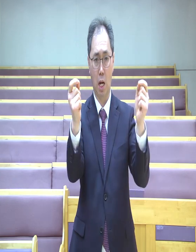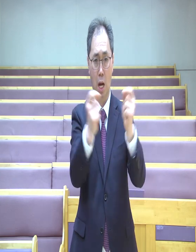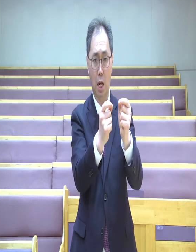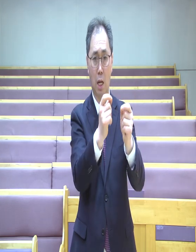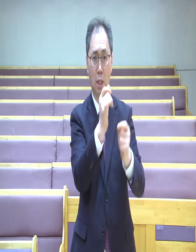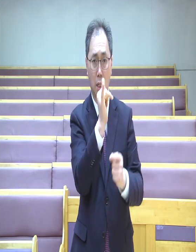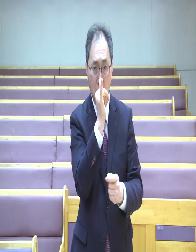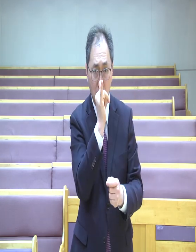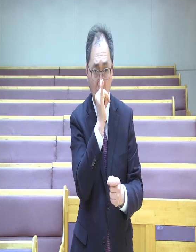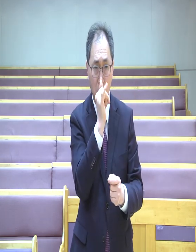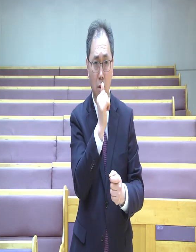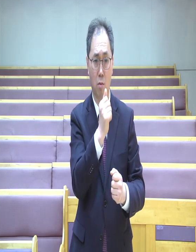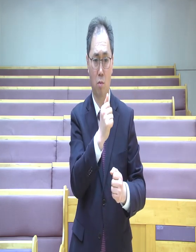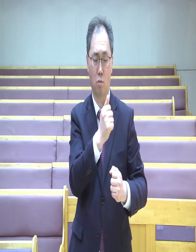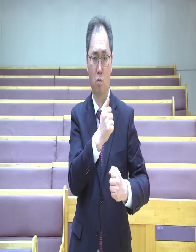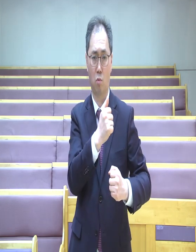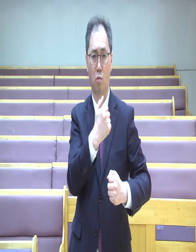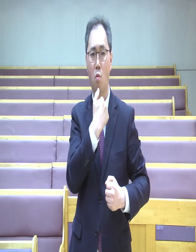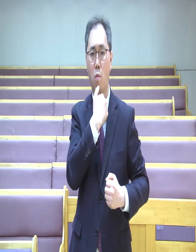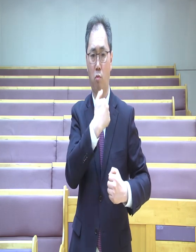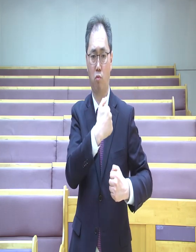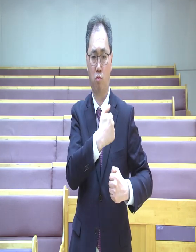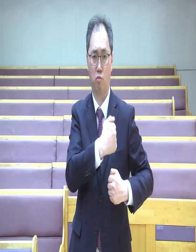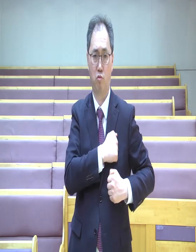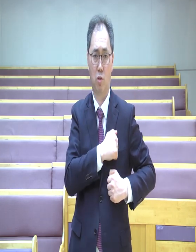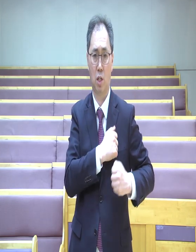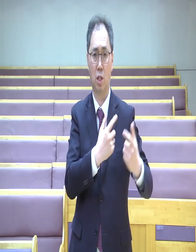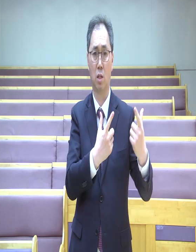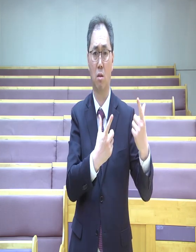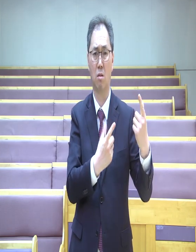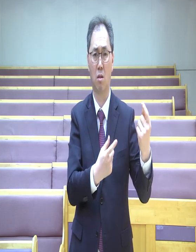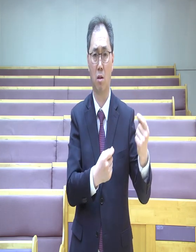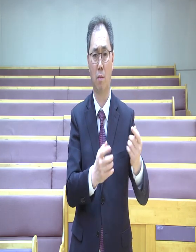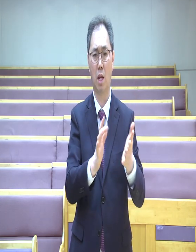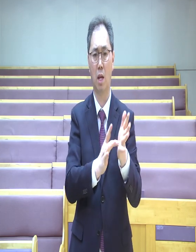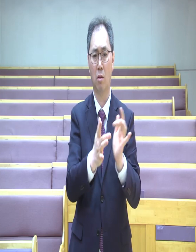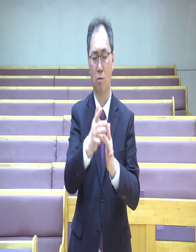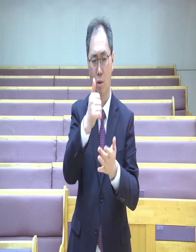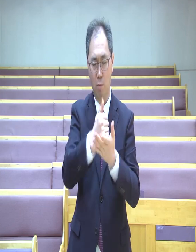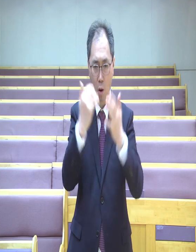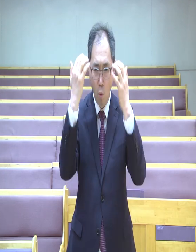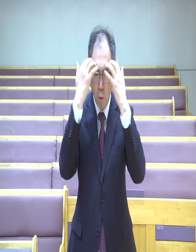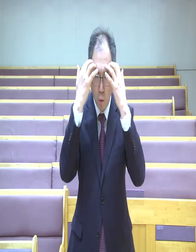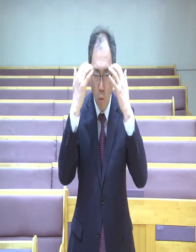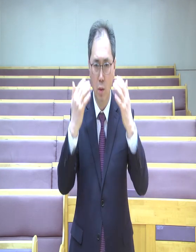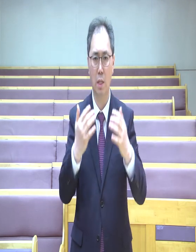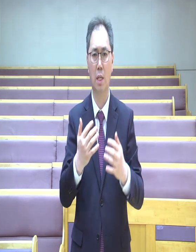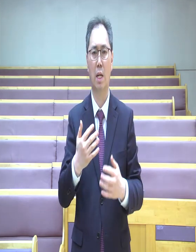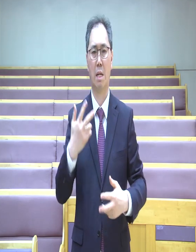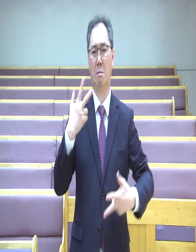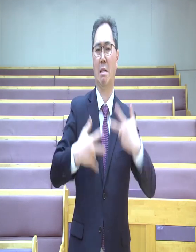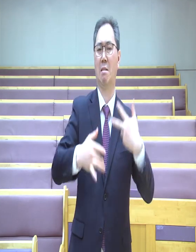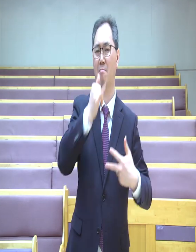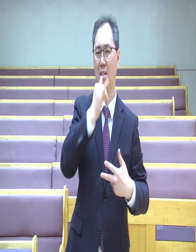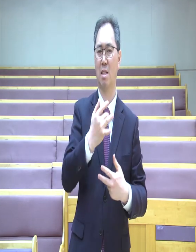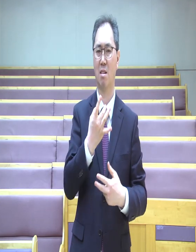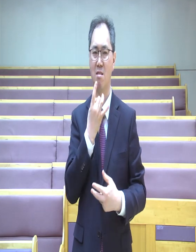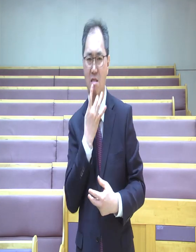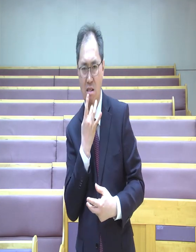가까이 있으나 로마 군인들처럼 예수님의 고통을 재미로 대하고 장난치는